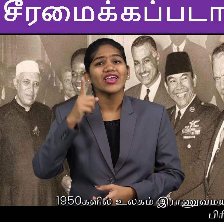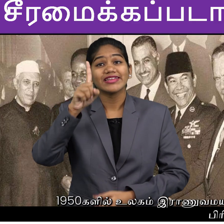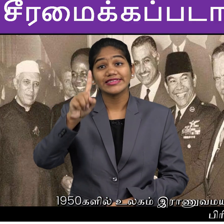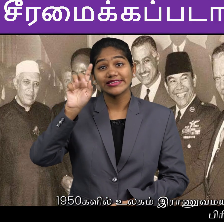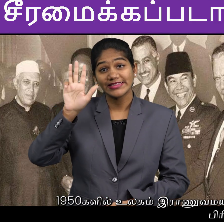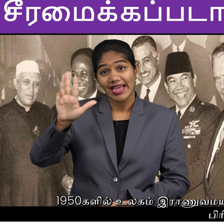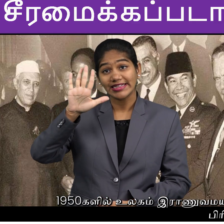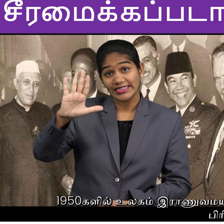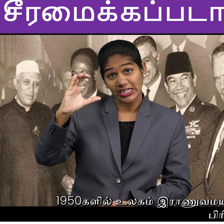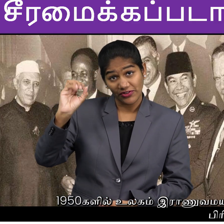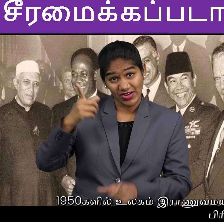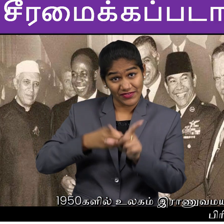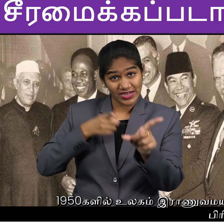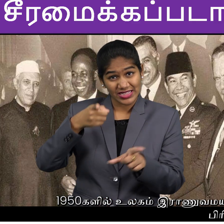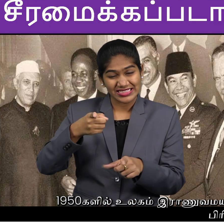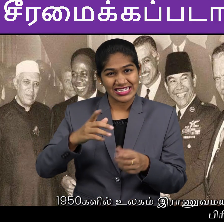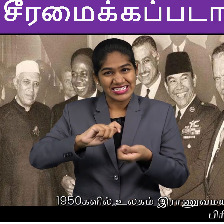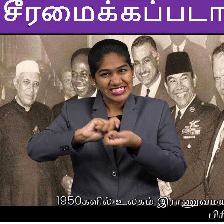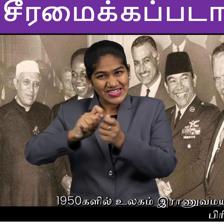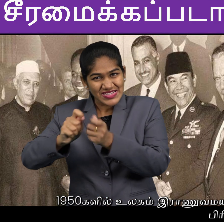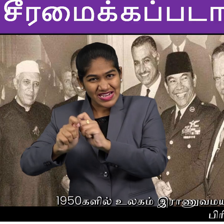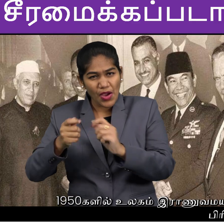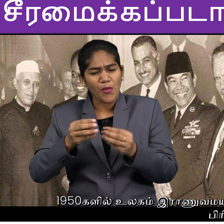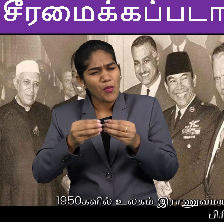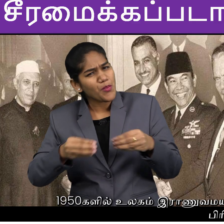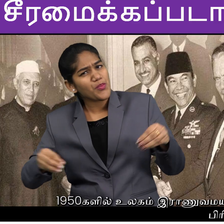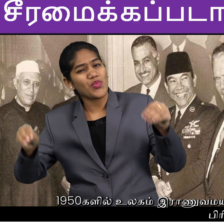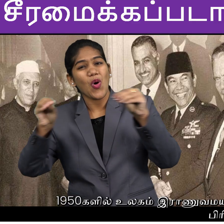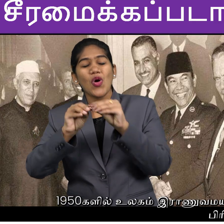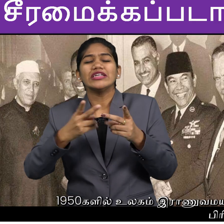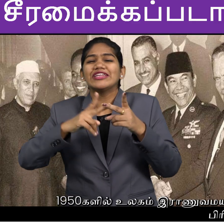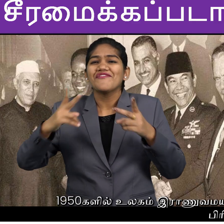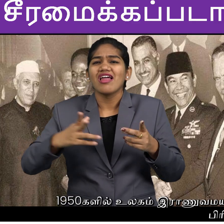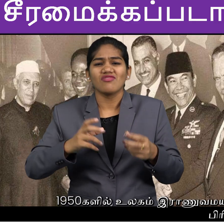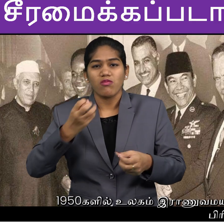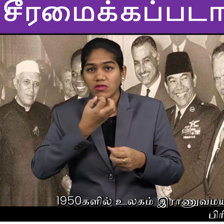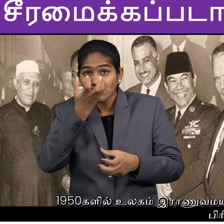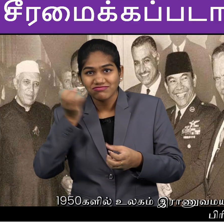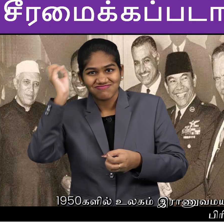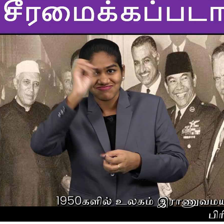1950களில் உலக இராணுவமயமாகி 2 எதிர் முகாம்களாக பிரிந்தது.